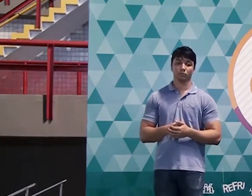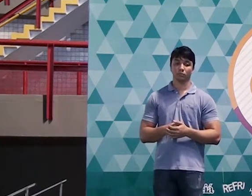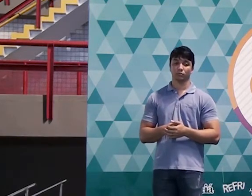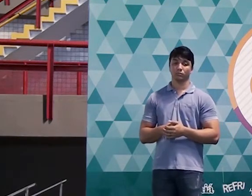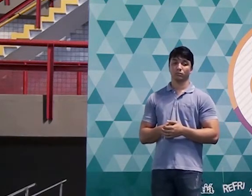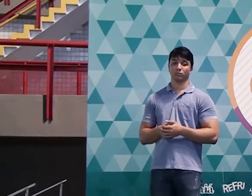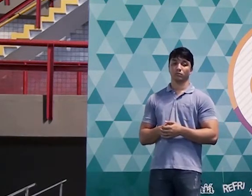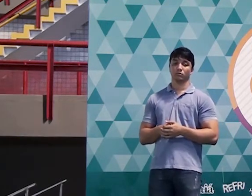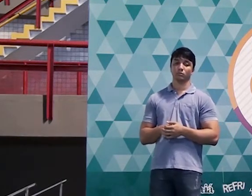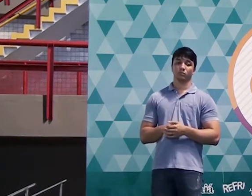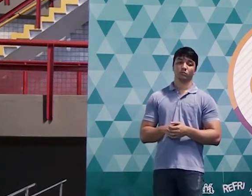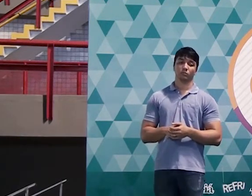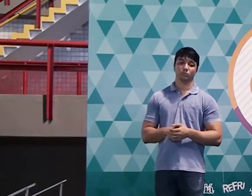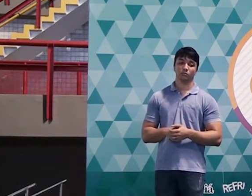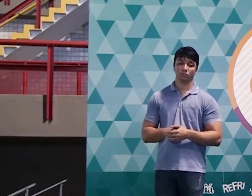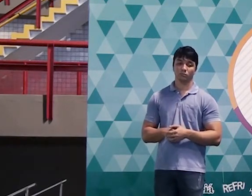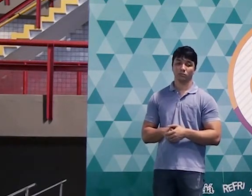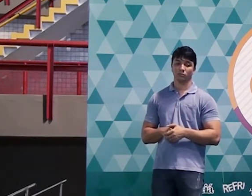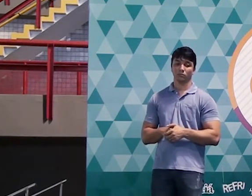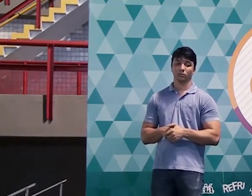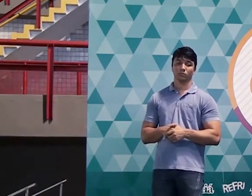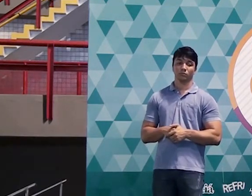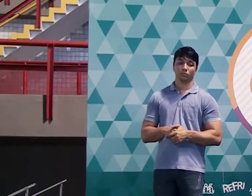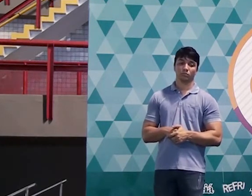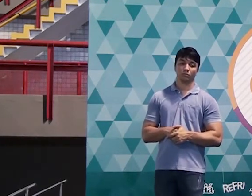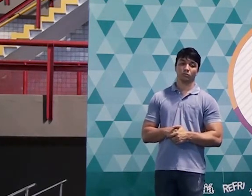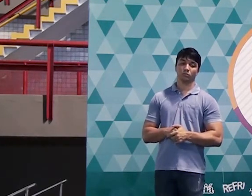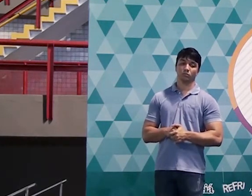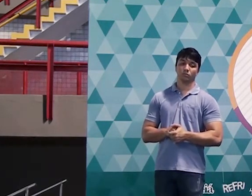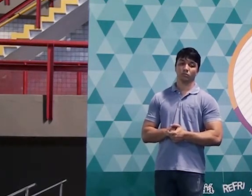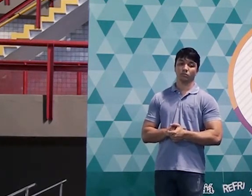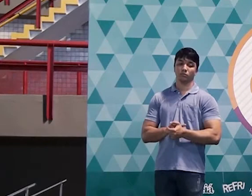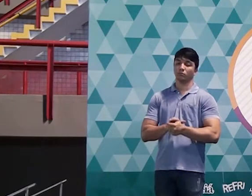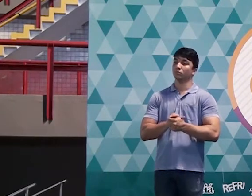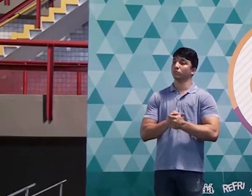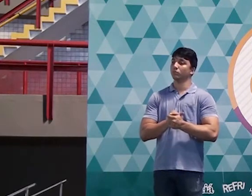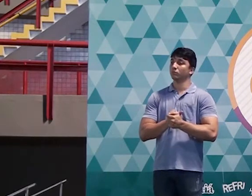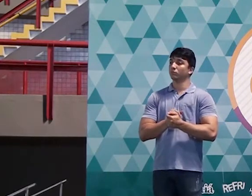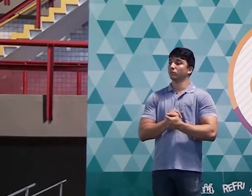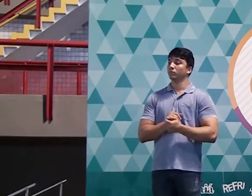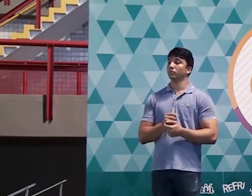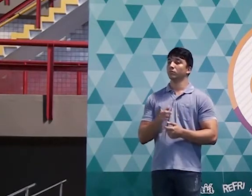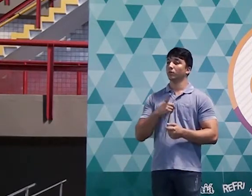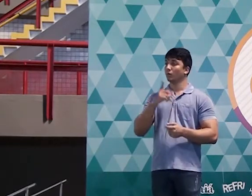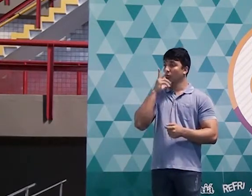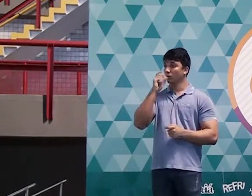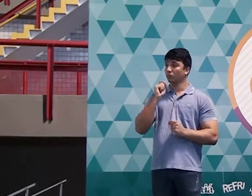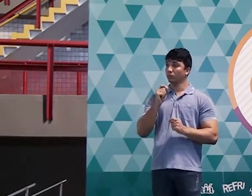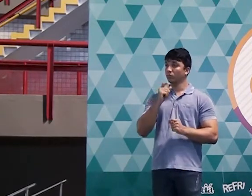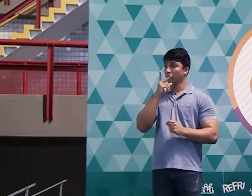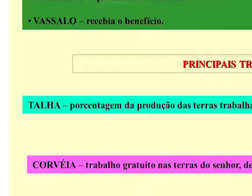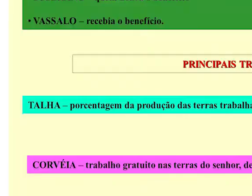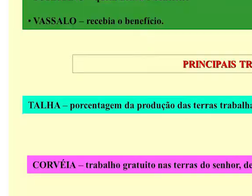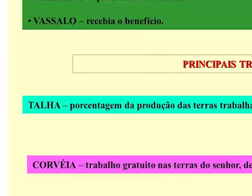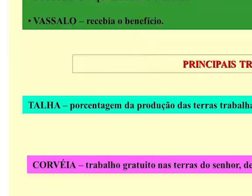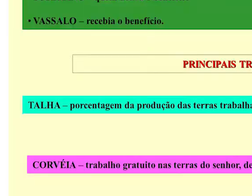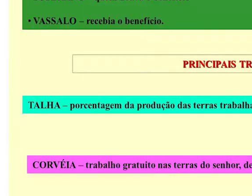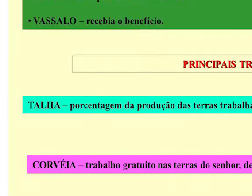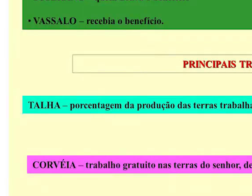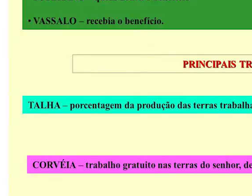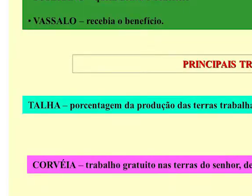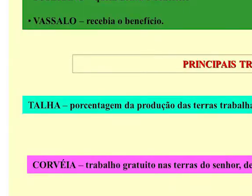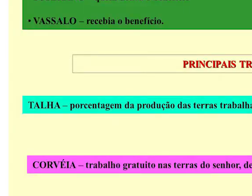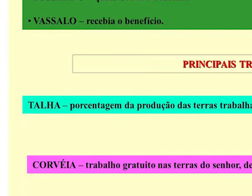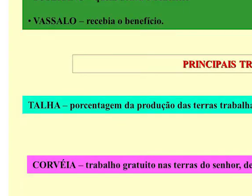né? Nós temos a relação do servo com o senhor. O servo